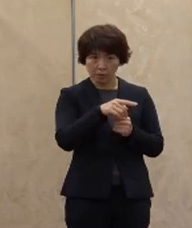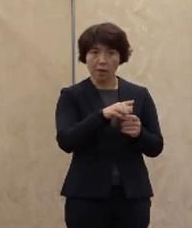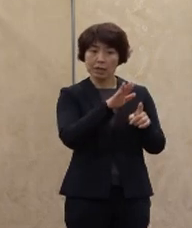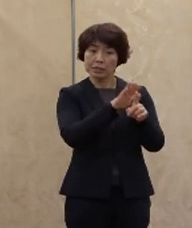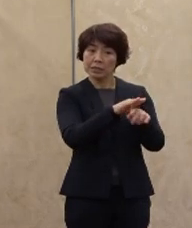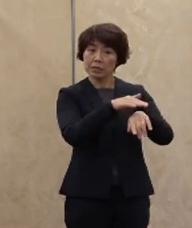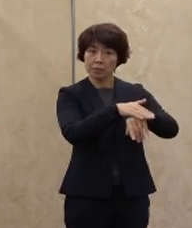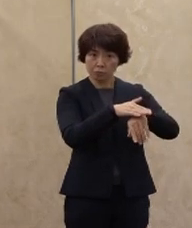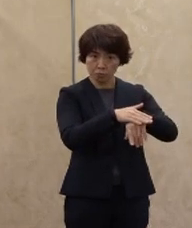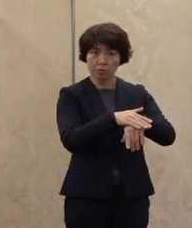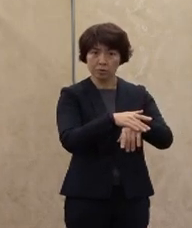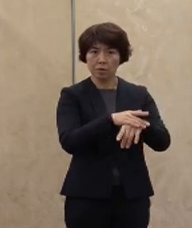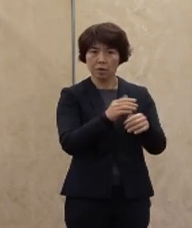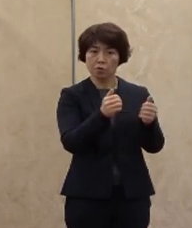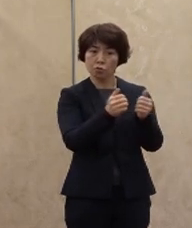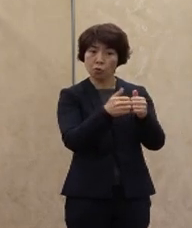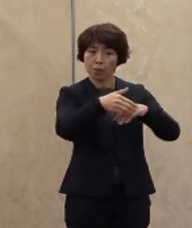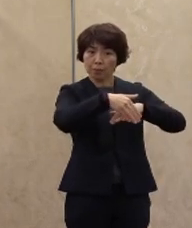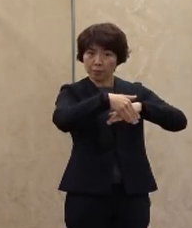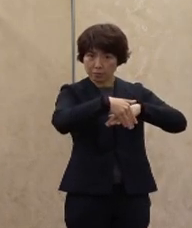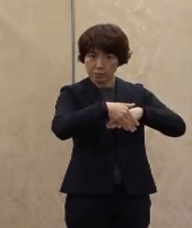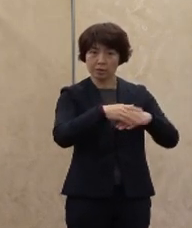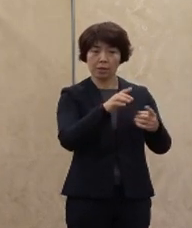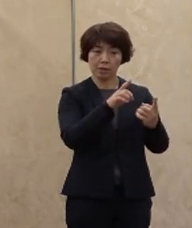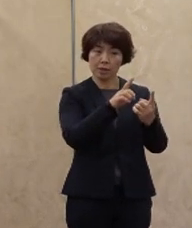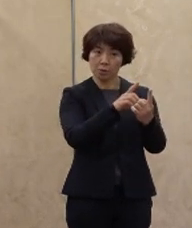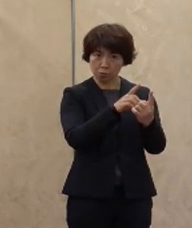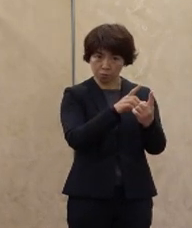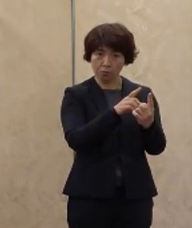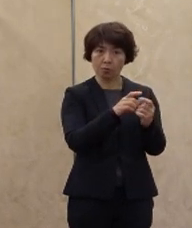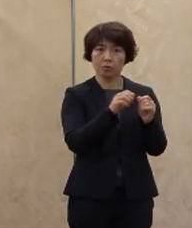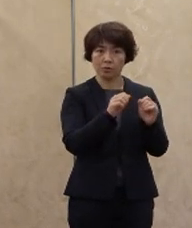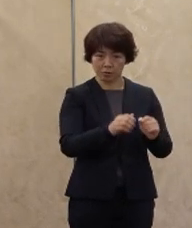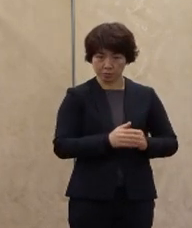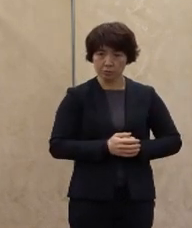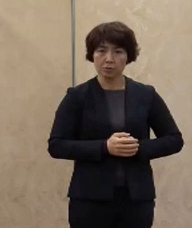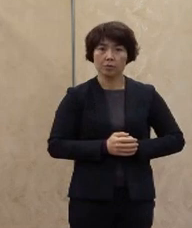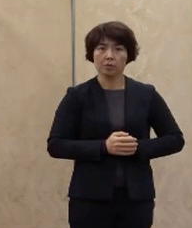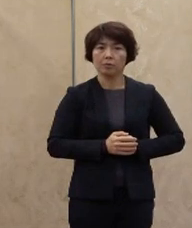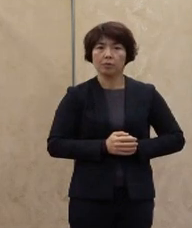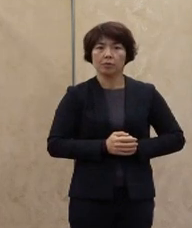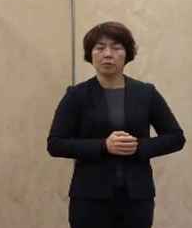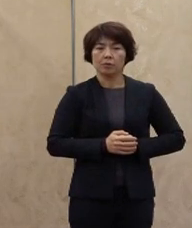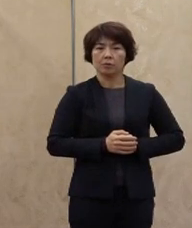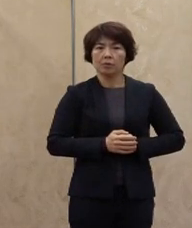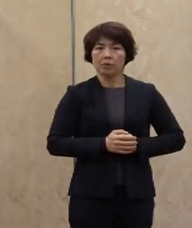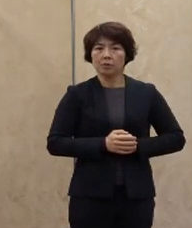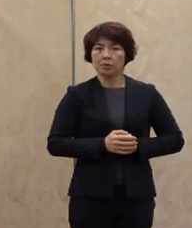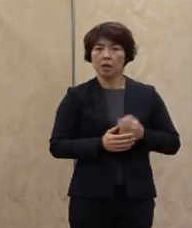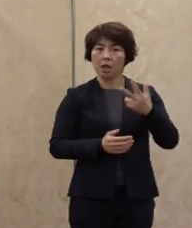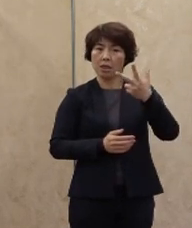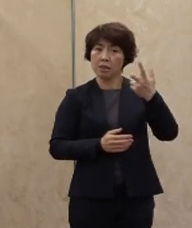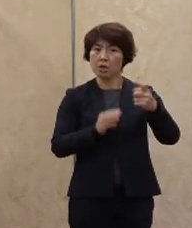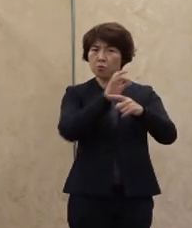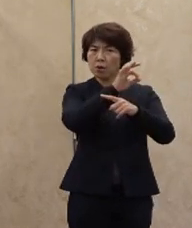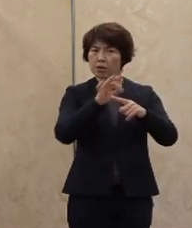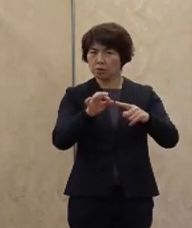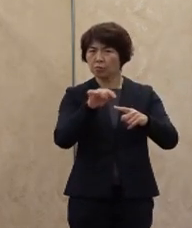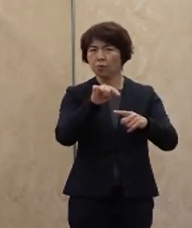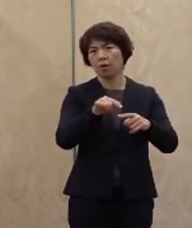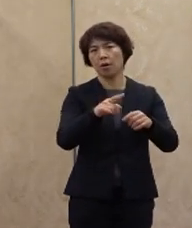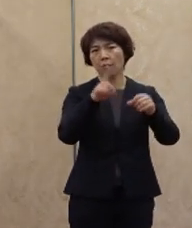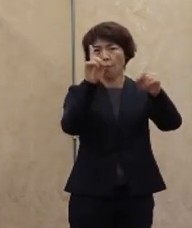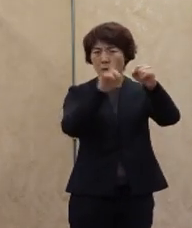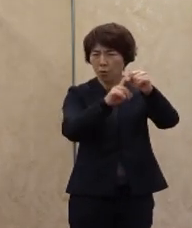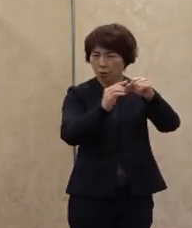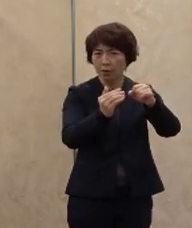今対応しているというところでもあります。なので、7割非常に高い目標ではありますけれ